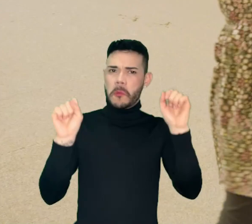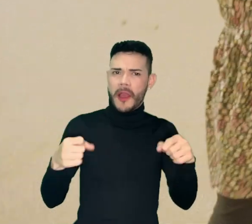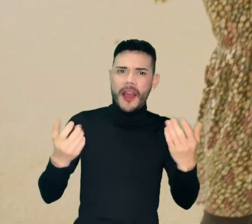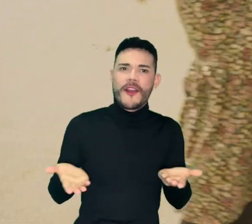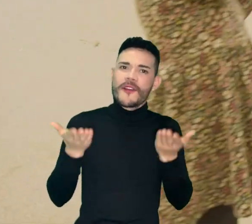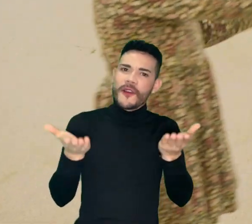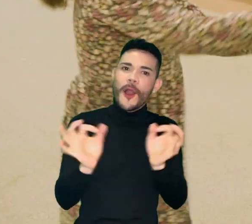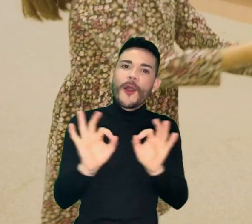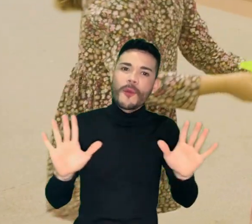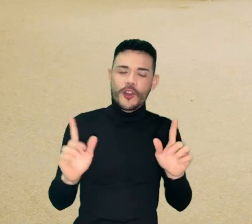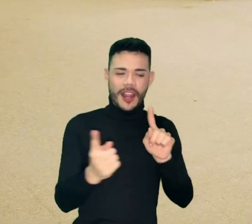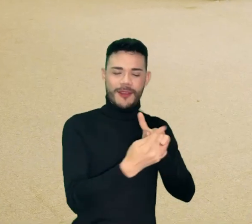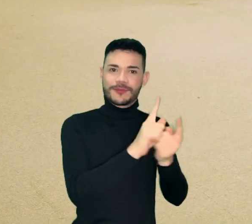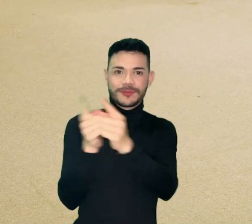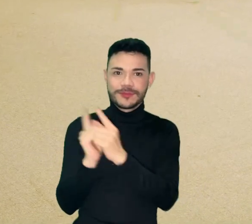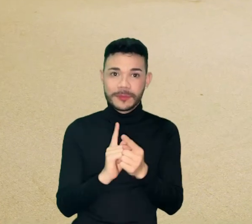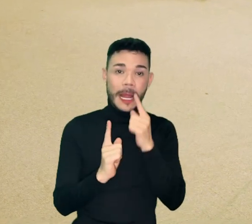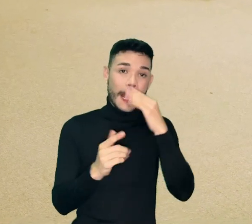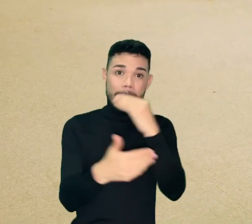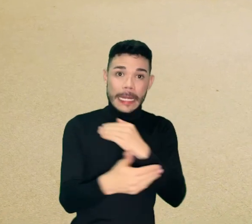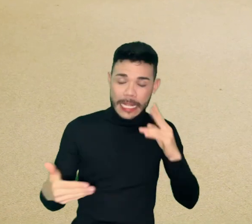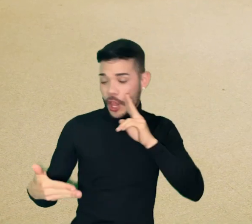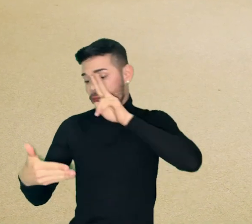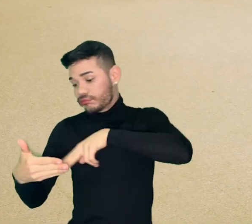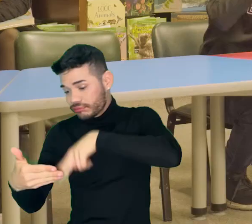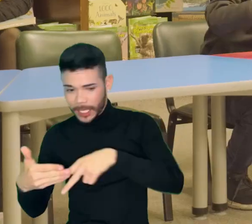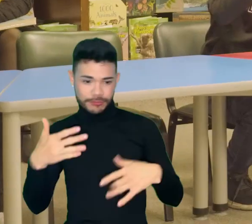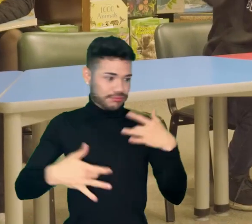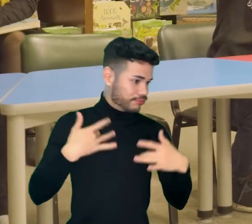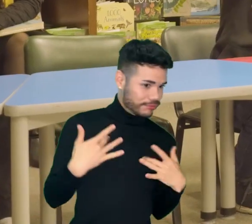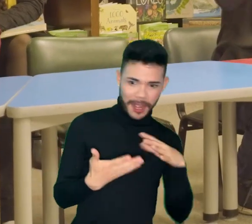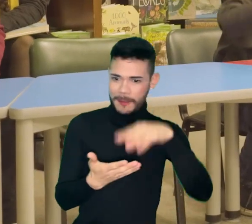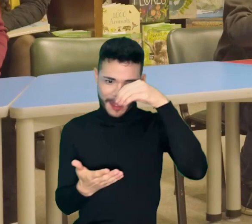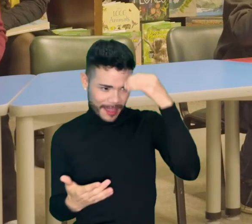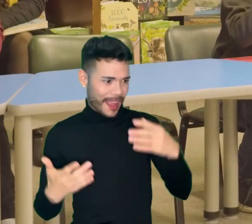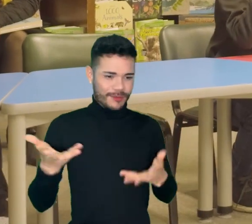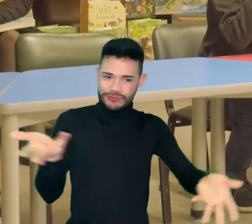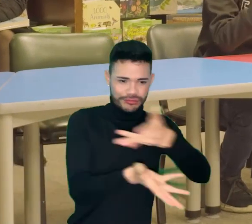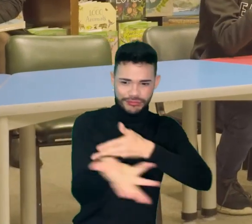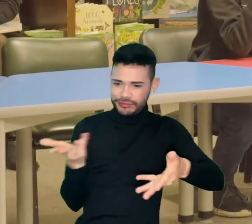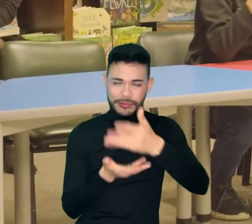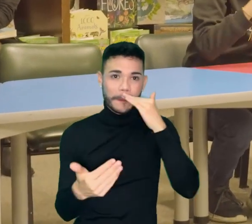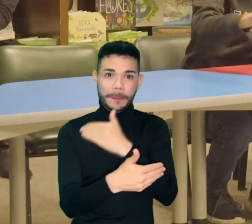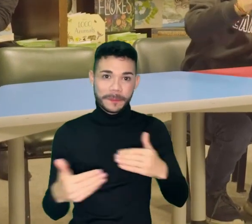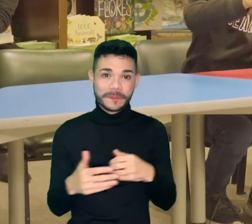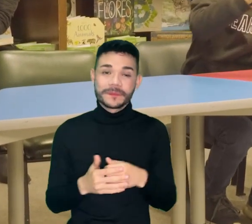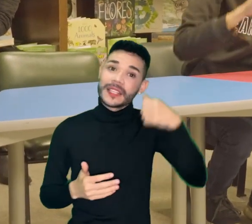pueden leer, divertirse, aprender y compartir con otros niños. Recordemos que las oportunidades para los niños sordos pues son